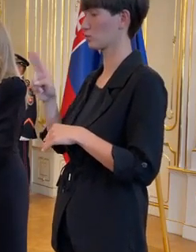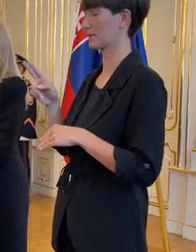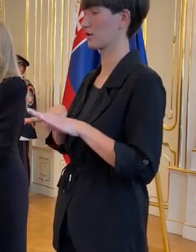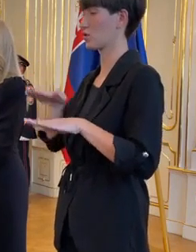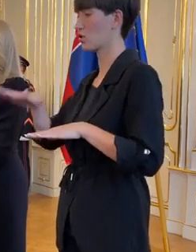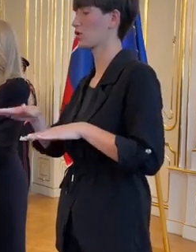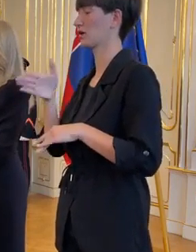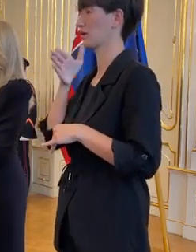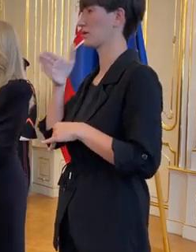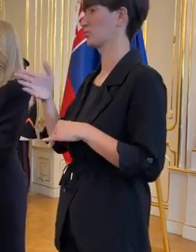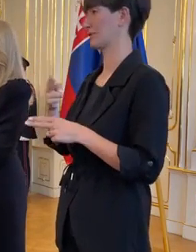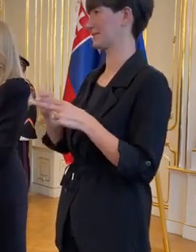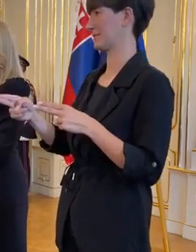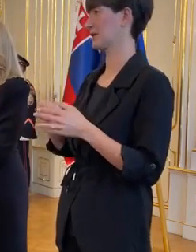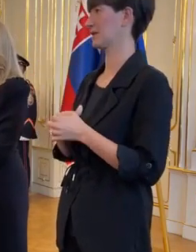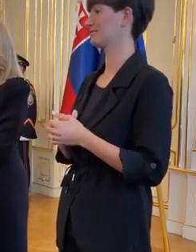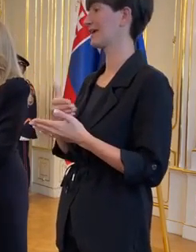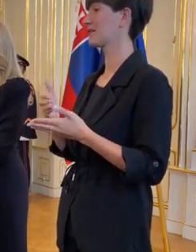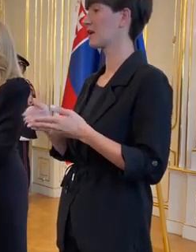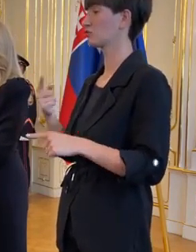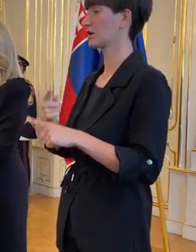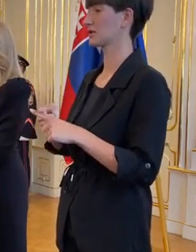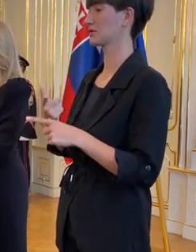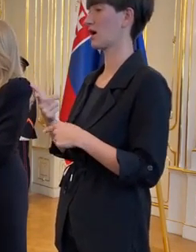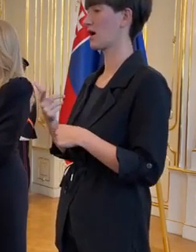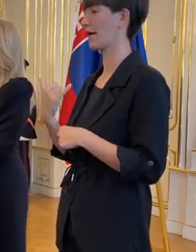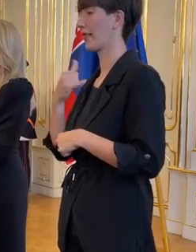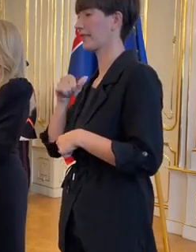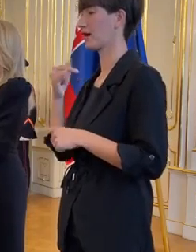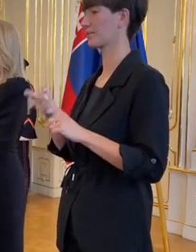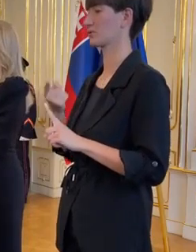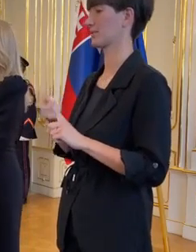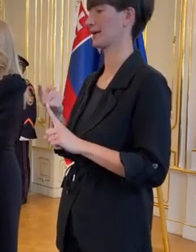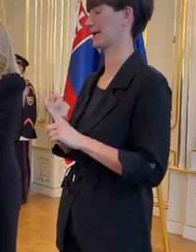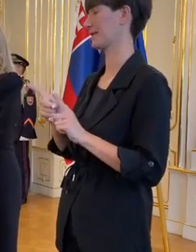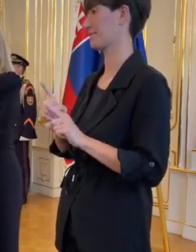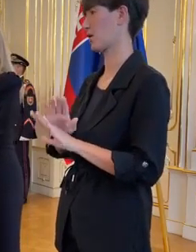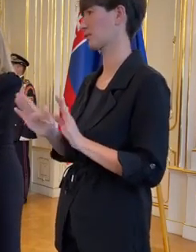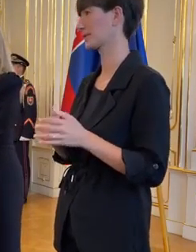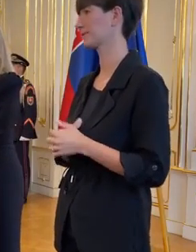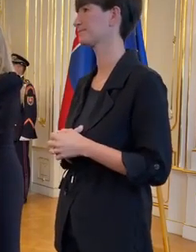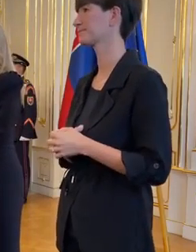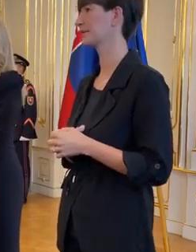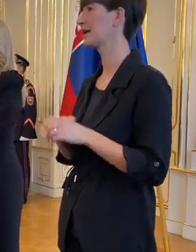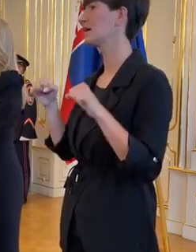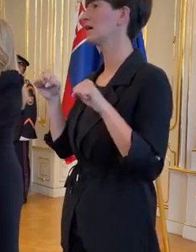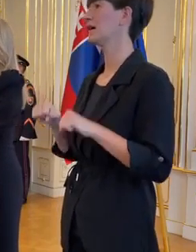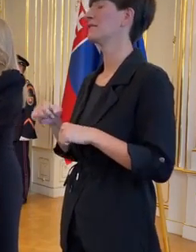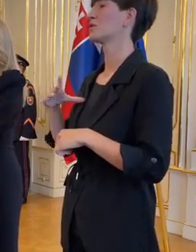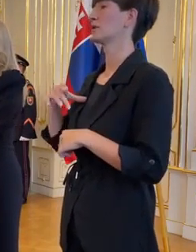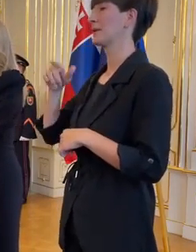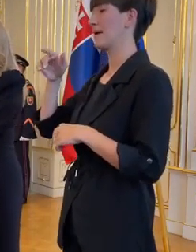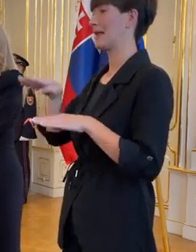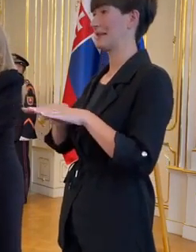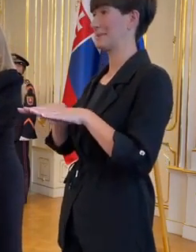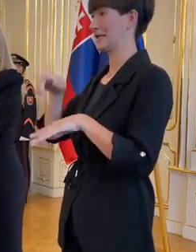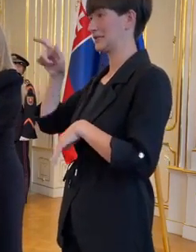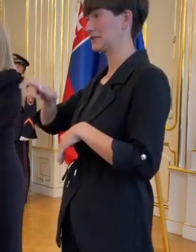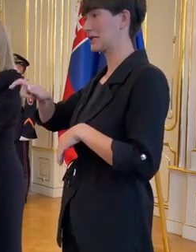krízu už nestrávia v provizóriu. Vážení páni ministri, ste